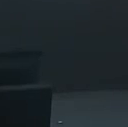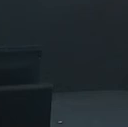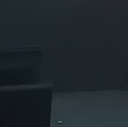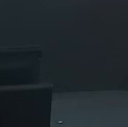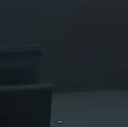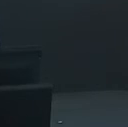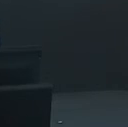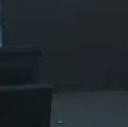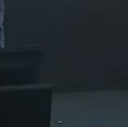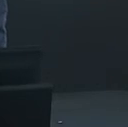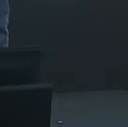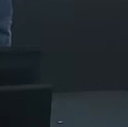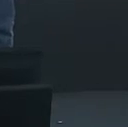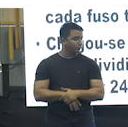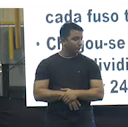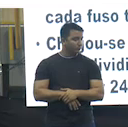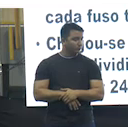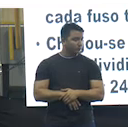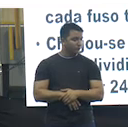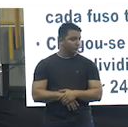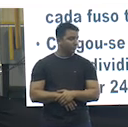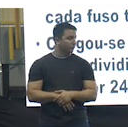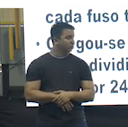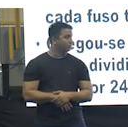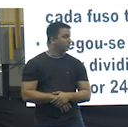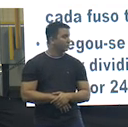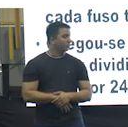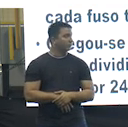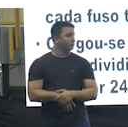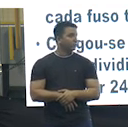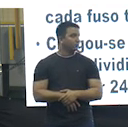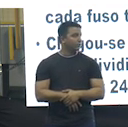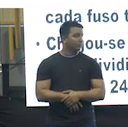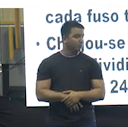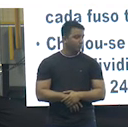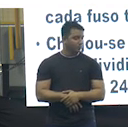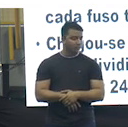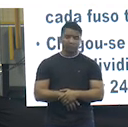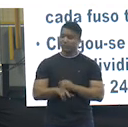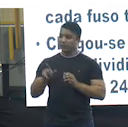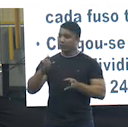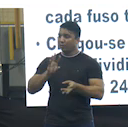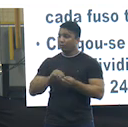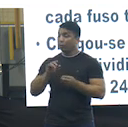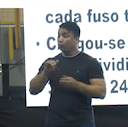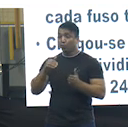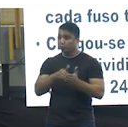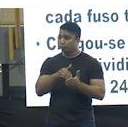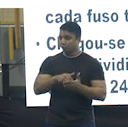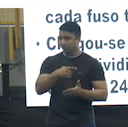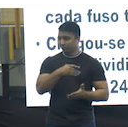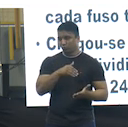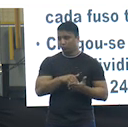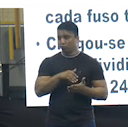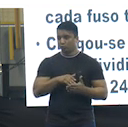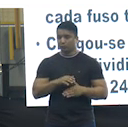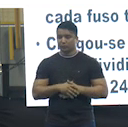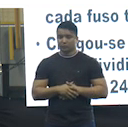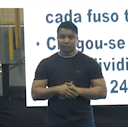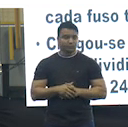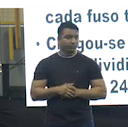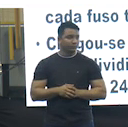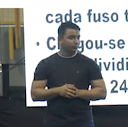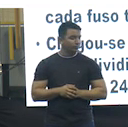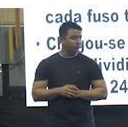Ok? Beleza. Pessoal, só 2 minutinhos, só para concluir essa parte inicial de fuso horário.